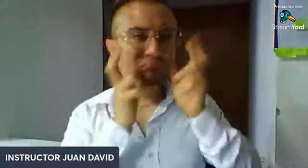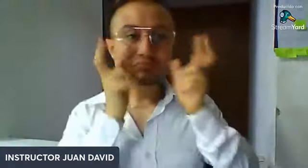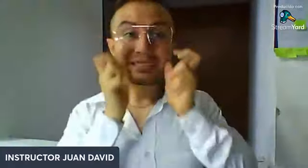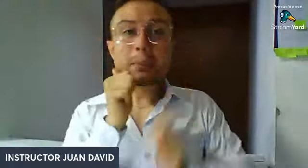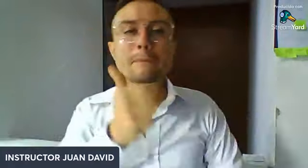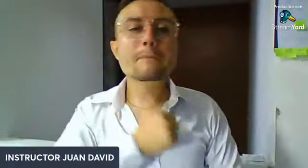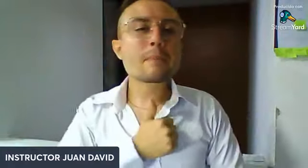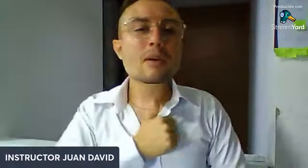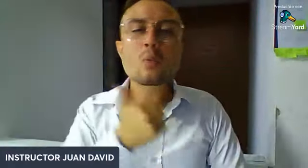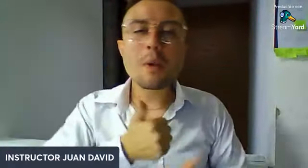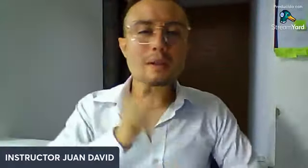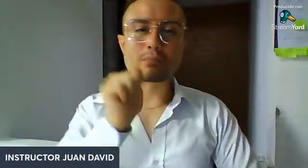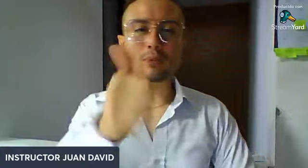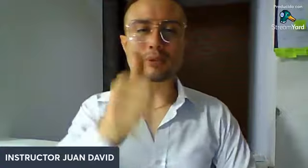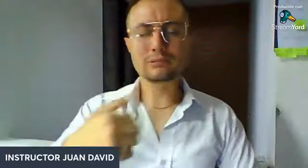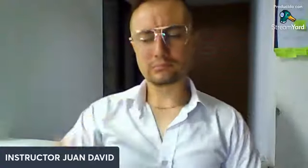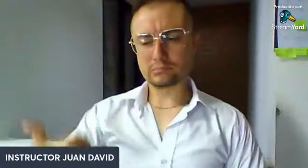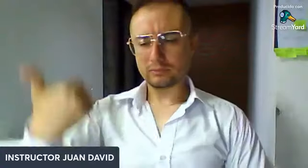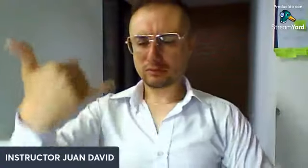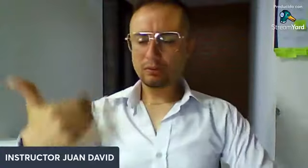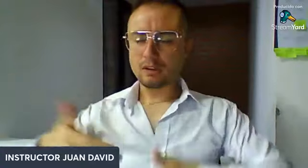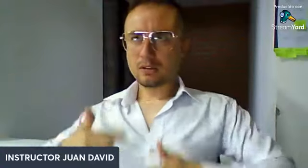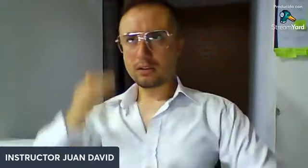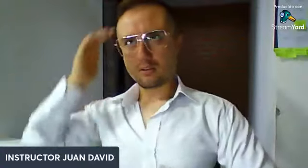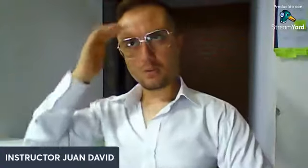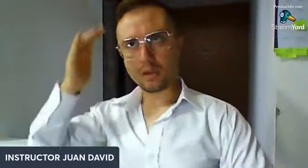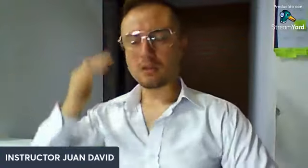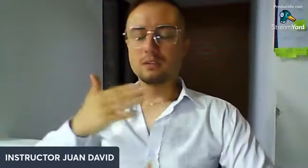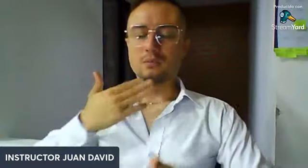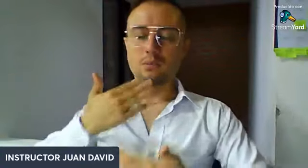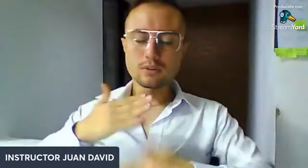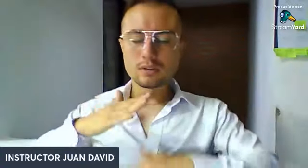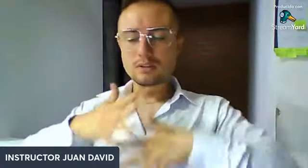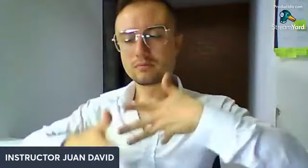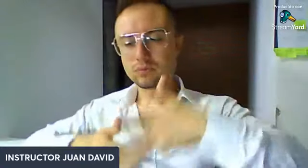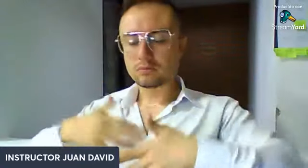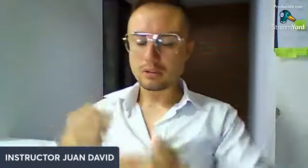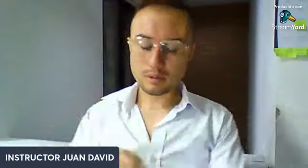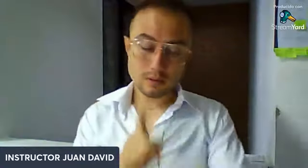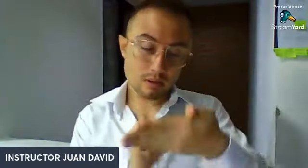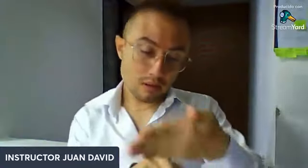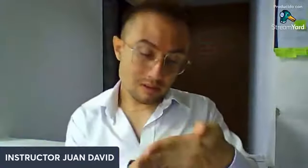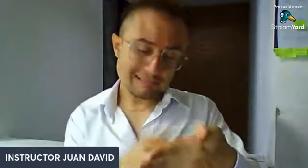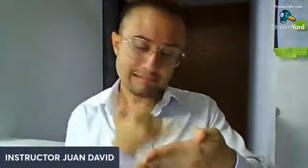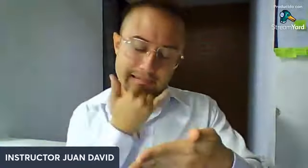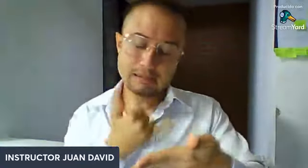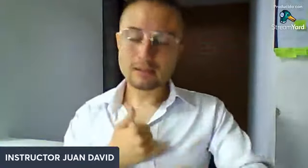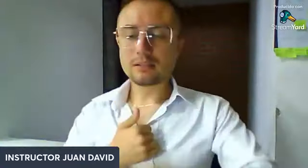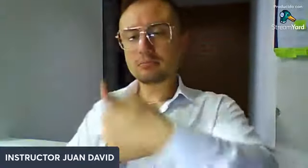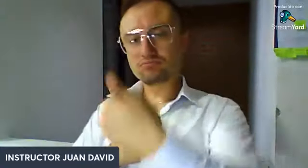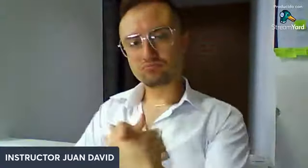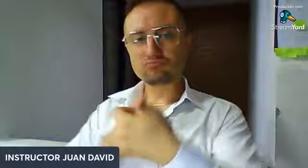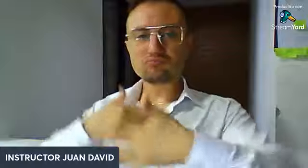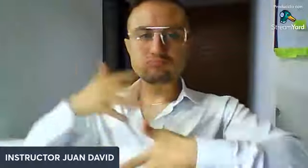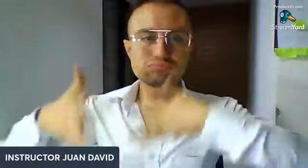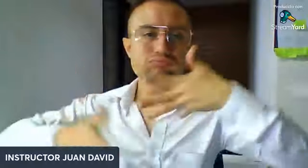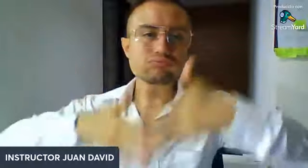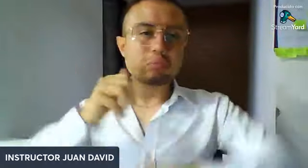lo importante es que se hagan a través de dinámicas didácticas y que tú también vayas grabándote con el